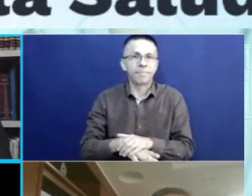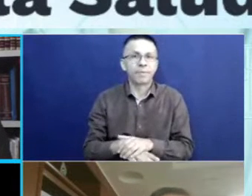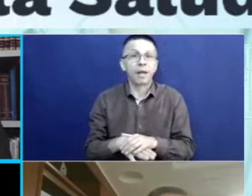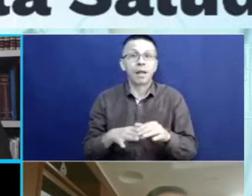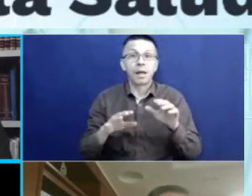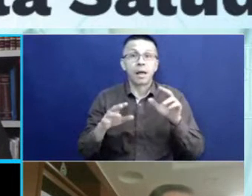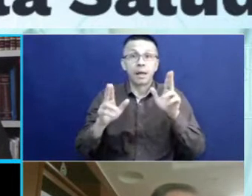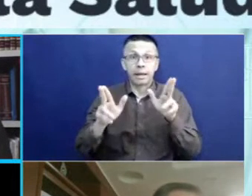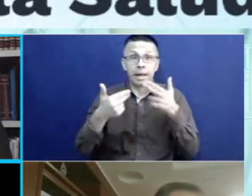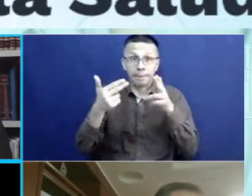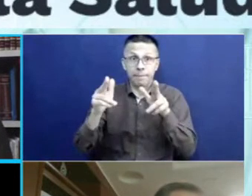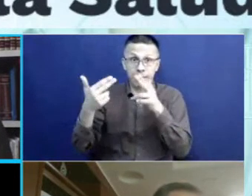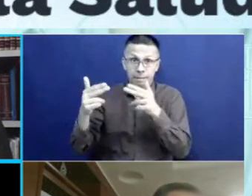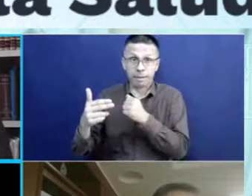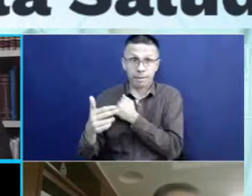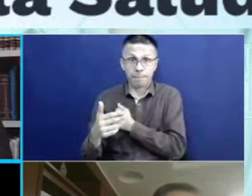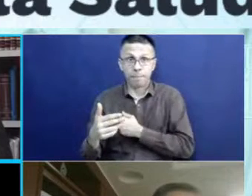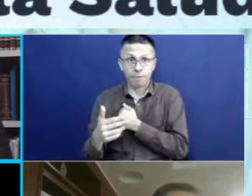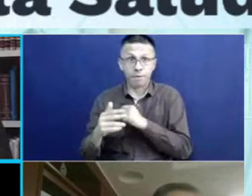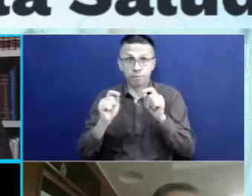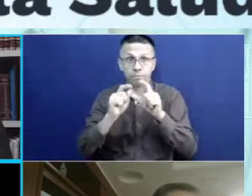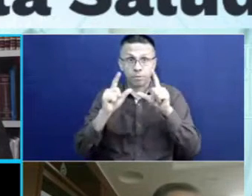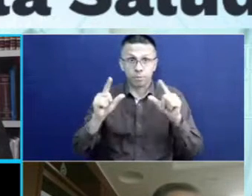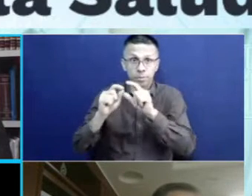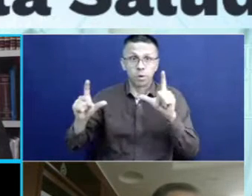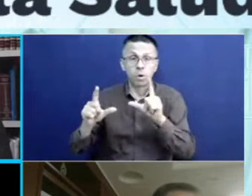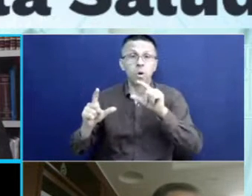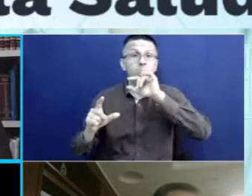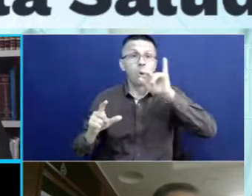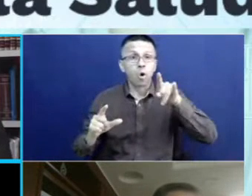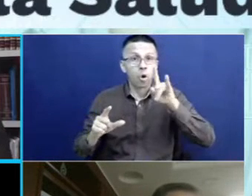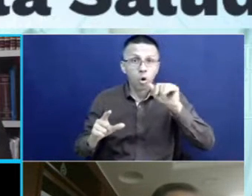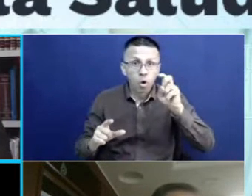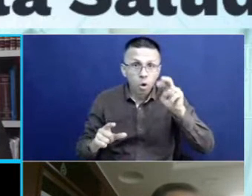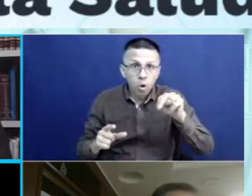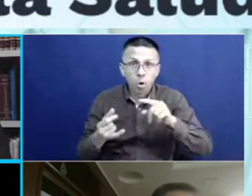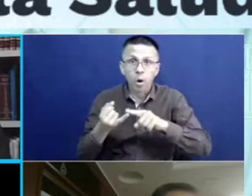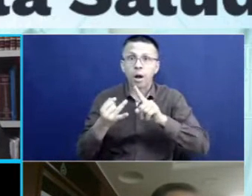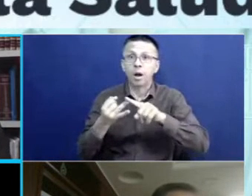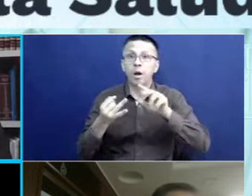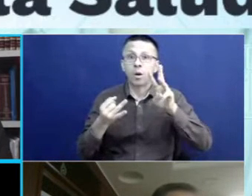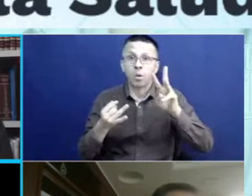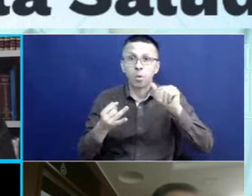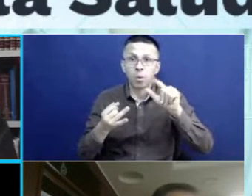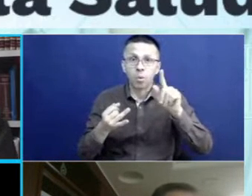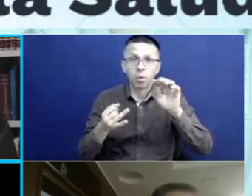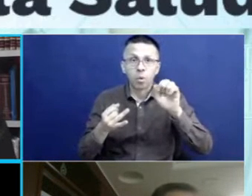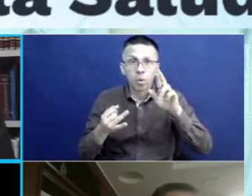sus cámaras. Yasmín, doctor Juan, doctor Walter, doctor Jaime, activamos las cámaras para que el